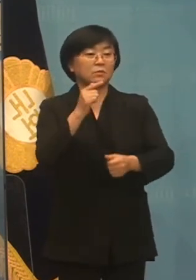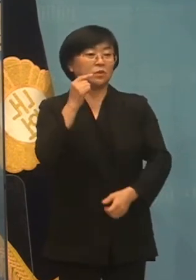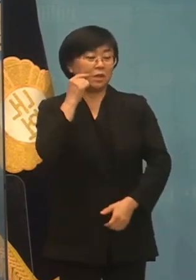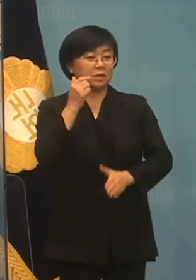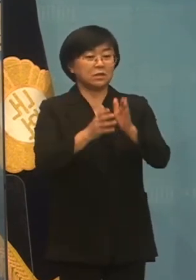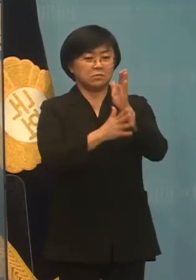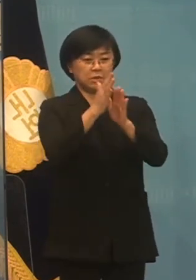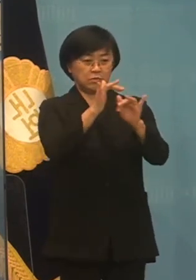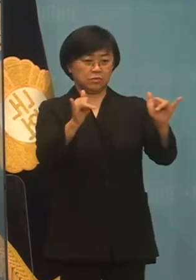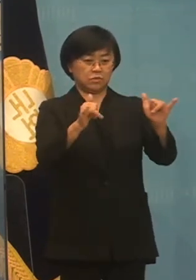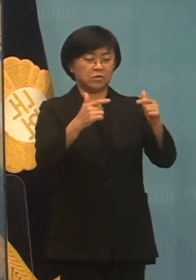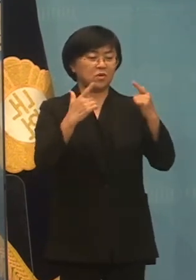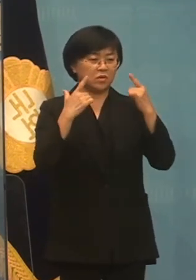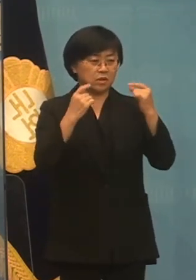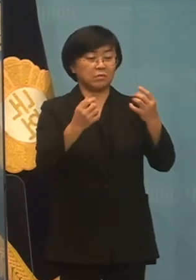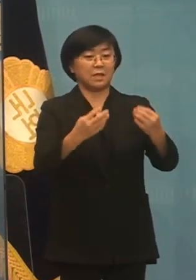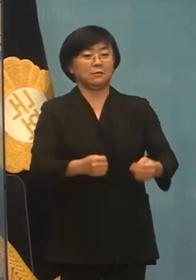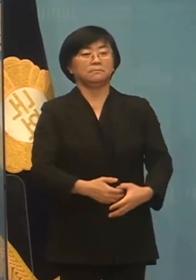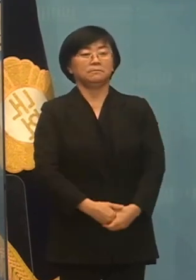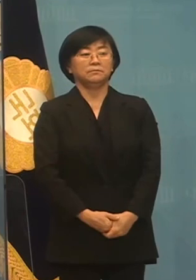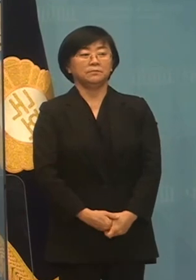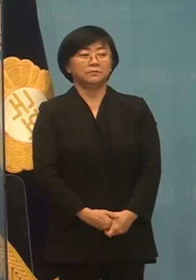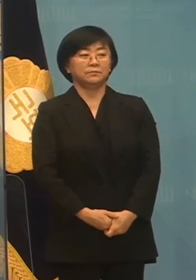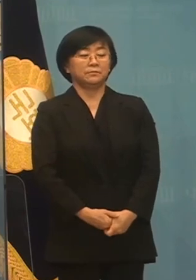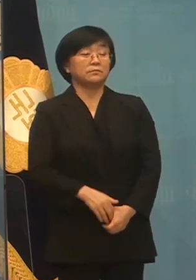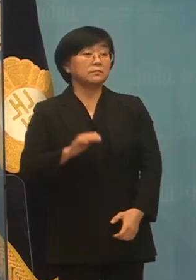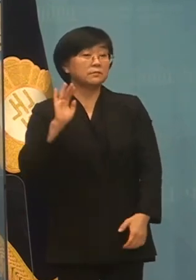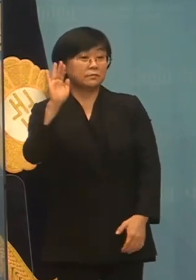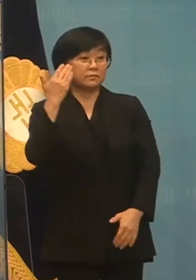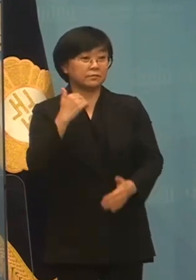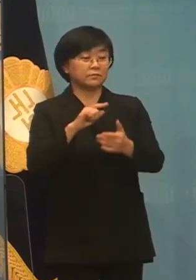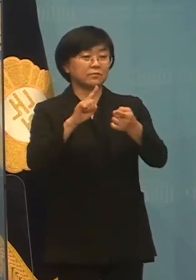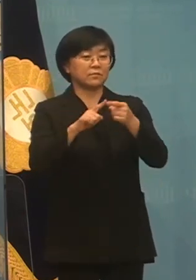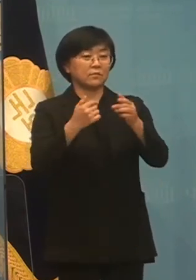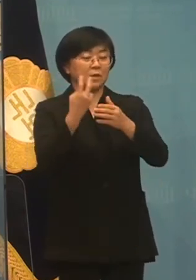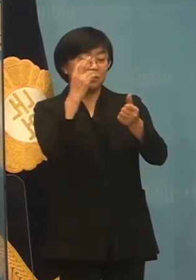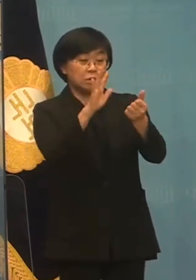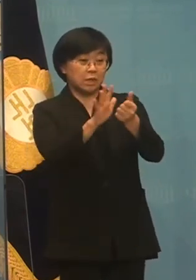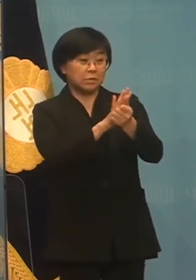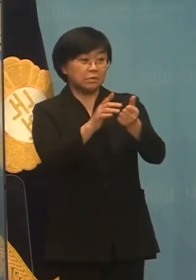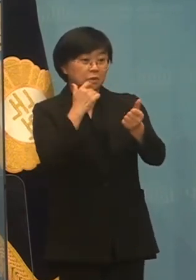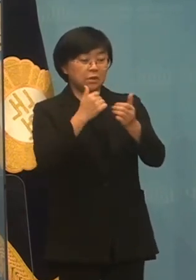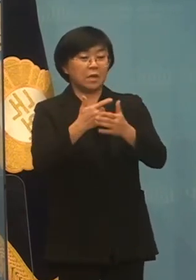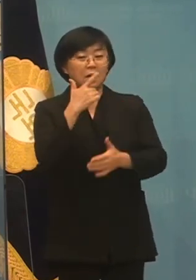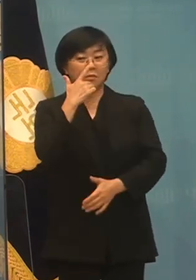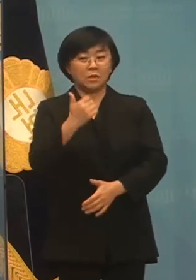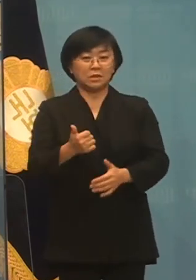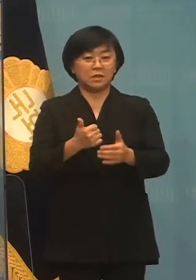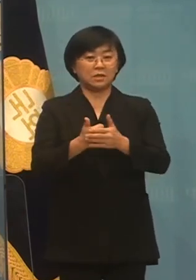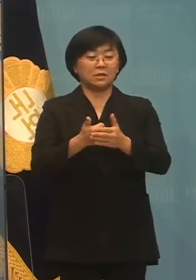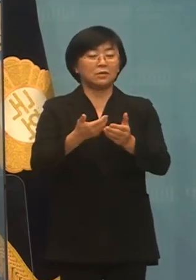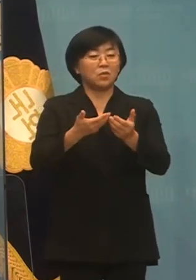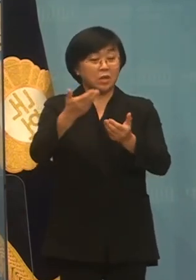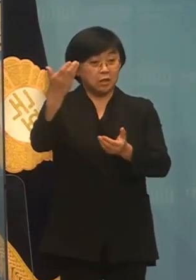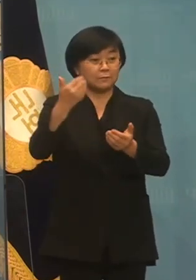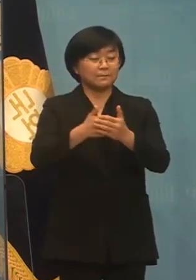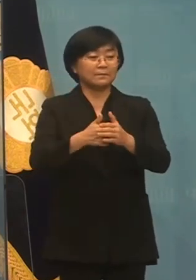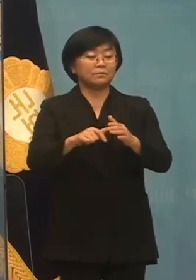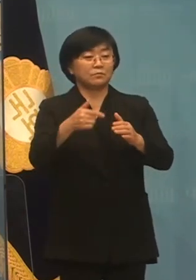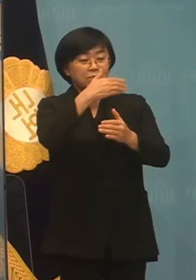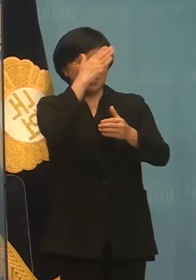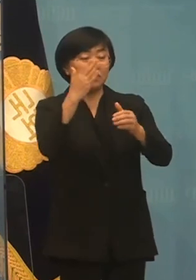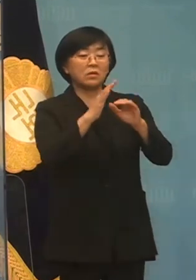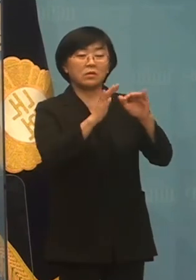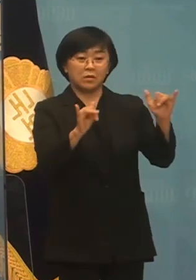못하는 시민들도 여전히 많이 있습니다. 최근 더 이상 보살필 수가 없어 아버지를 떠나보내야 했던 한